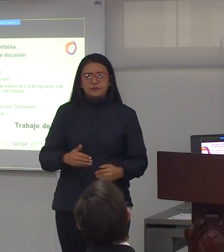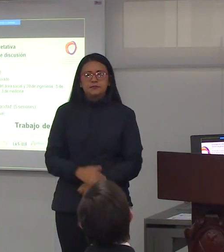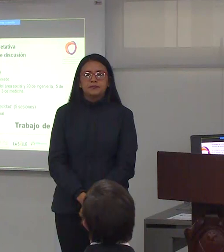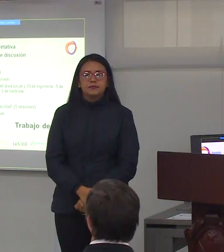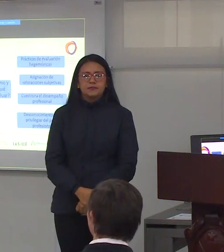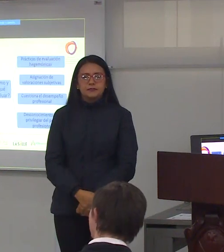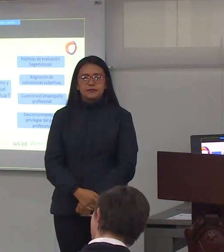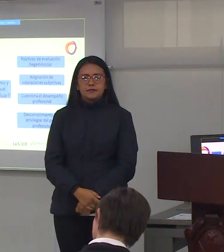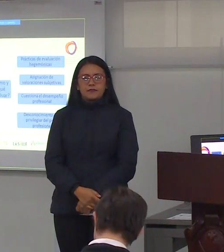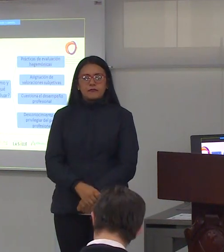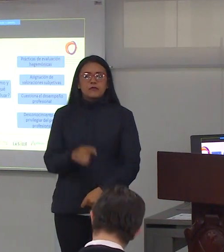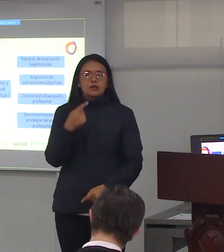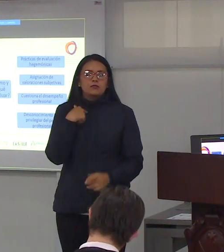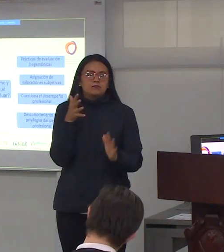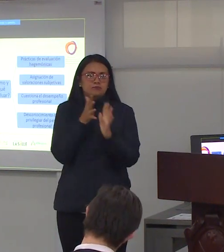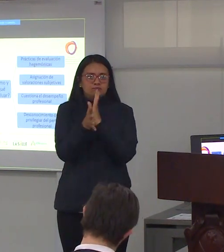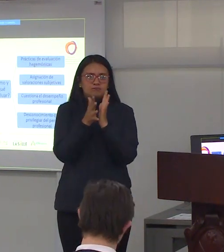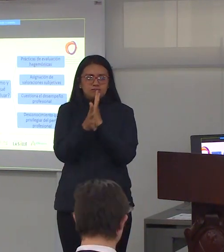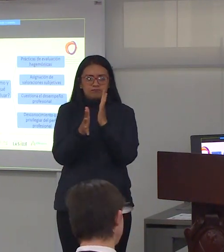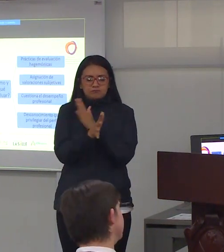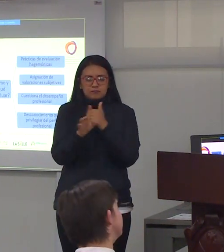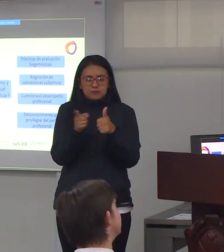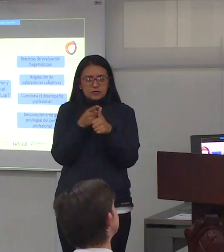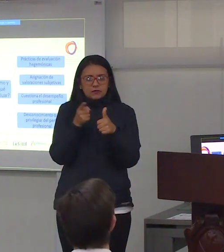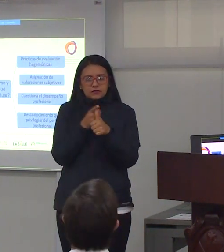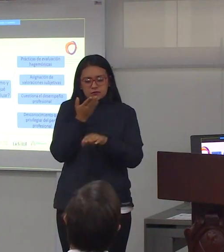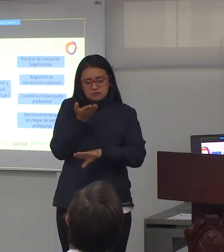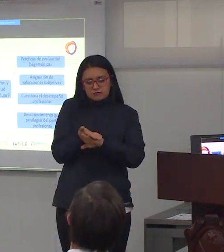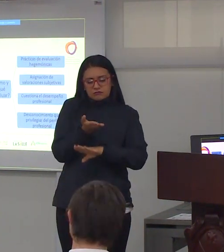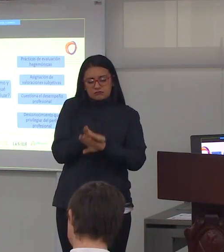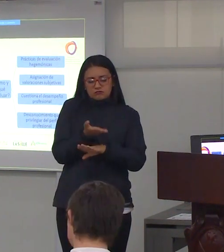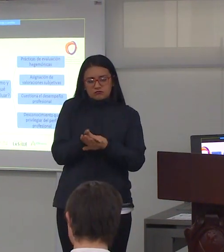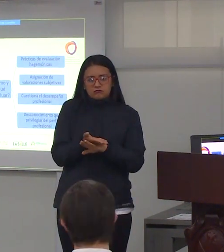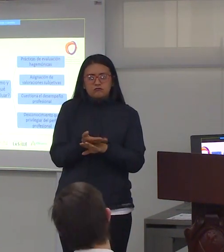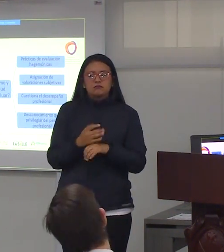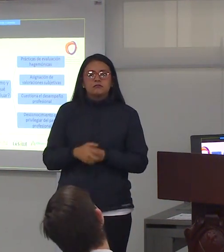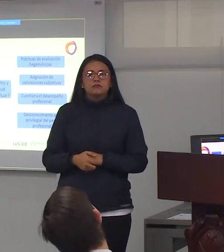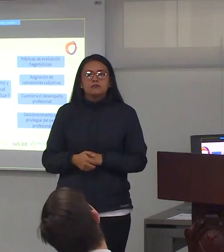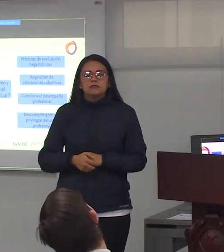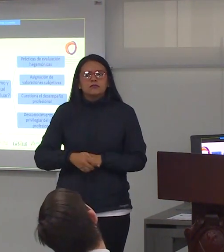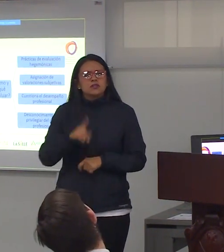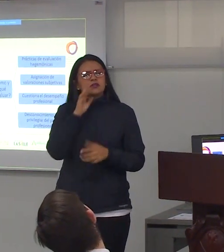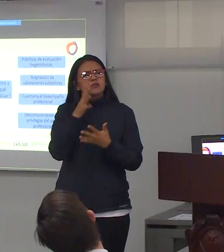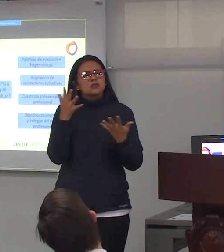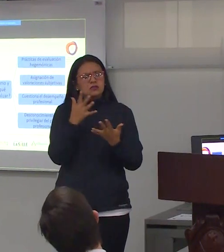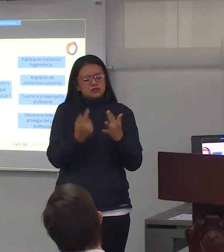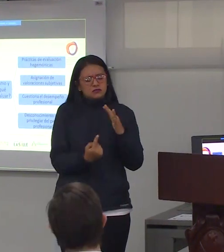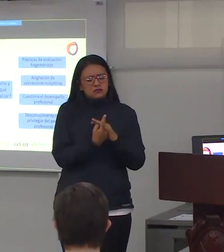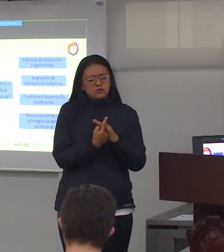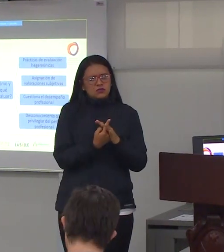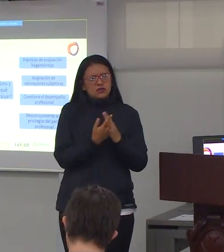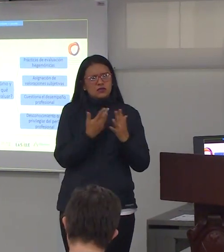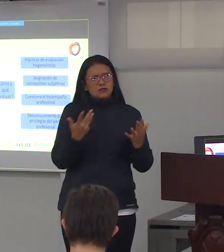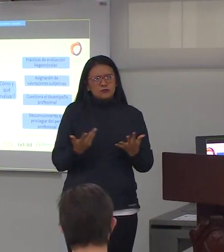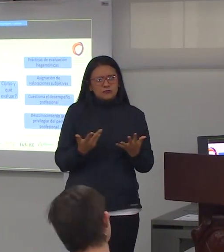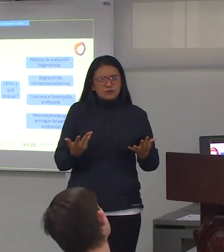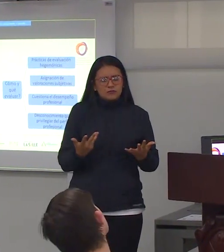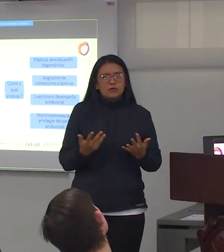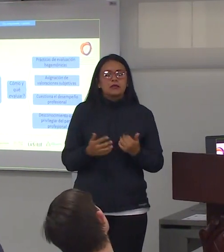Entonces, voy a referir en primera instancia a esta propuesta. ¿De dónde surge entonces acá?